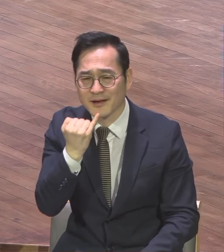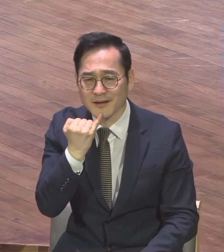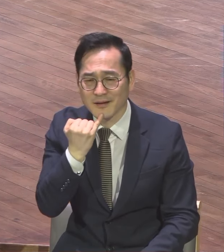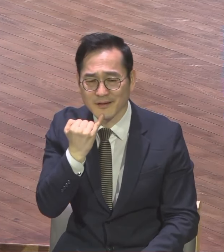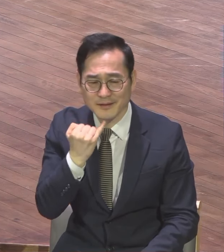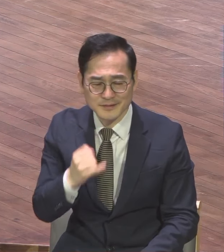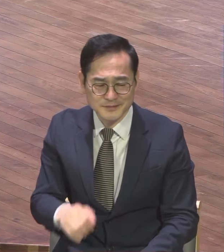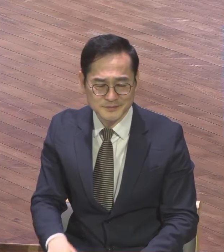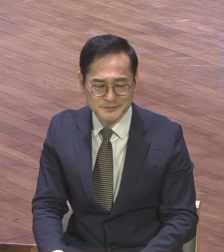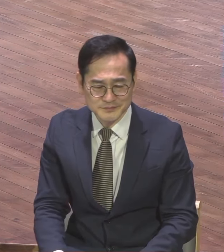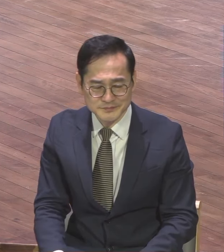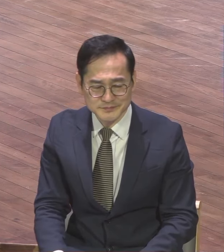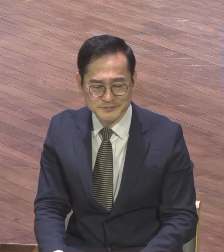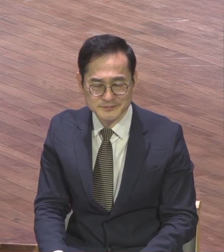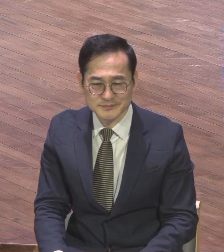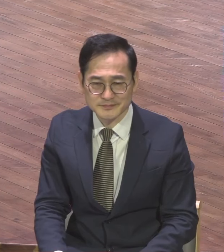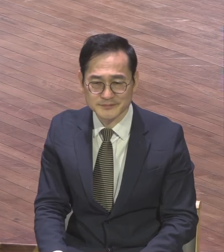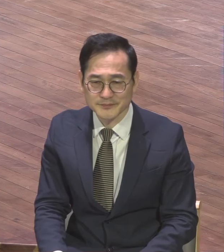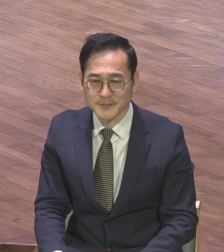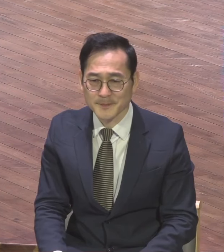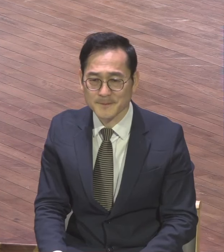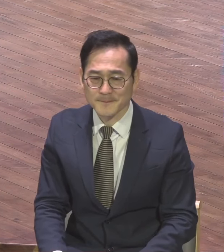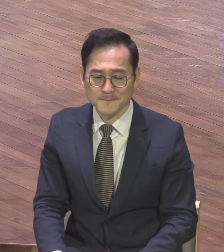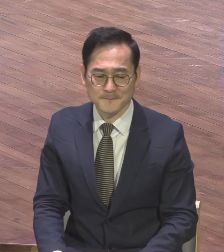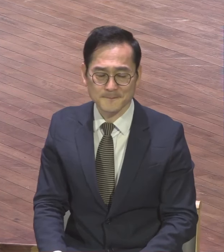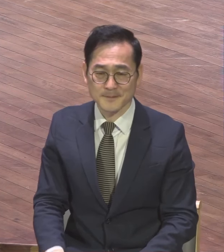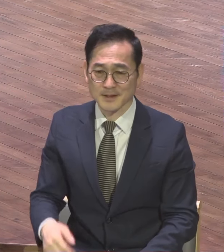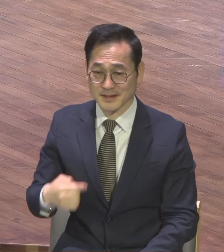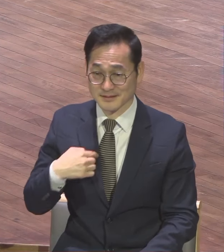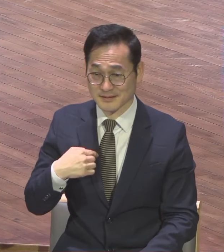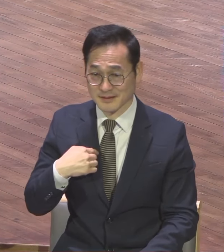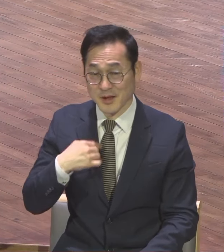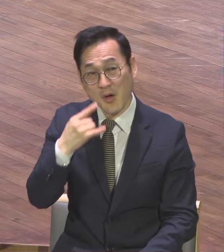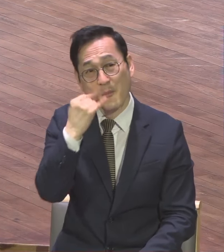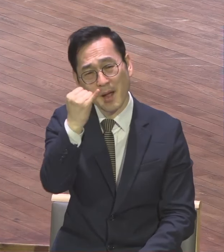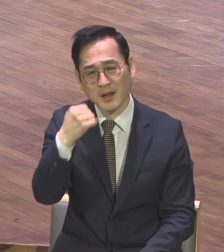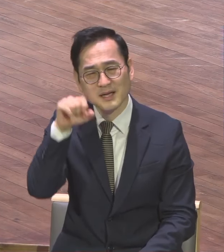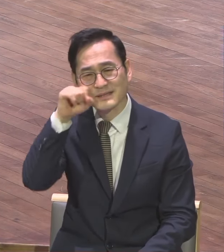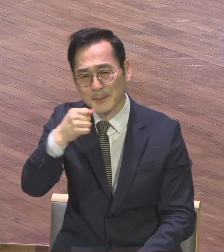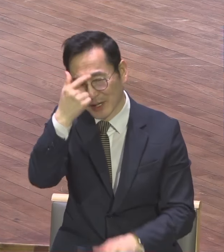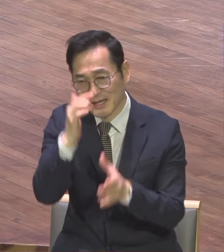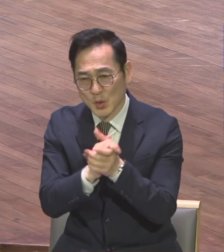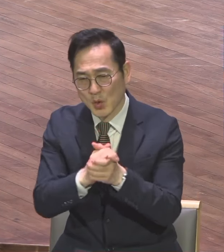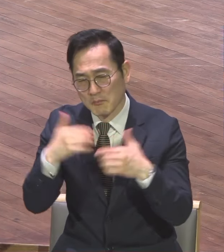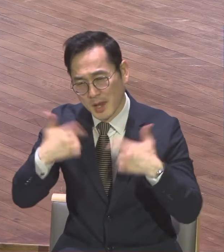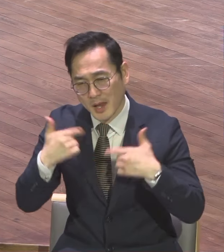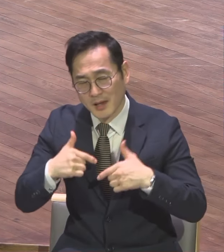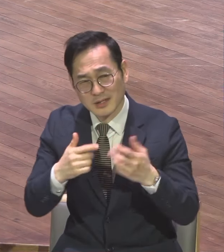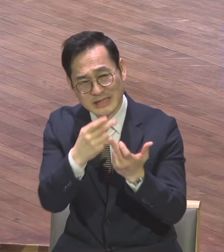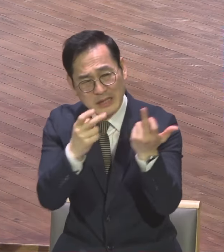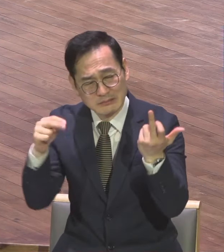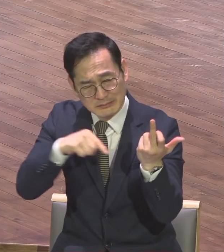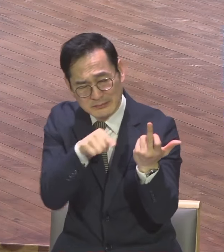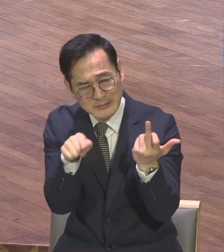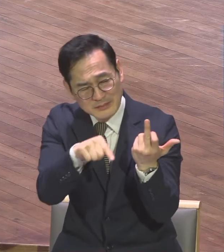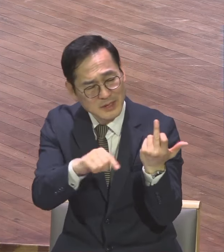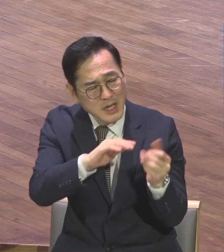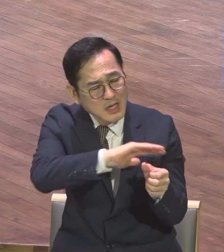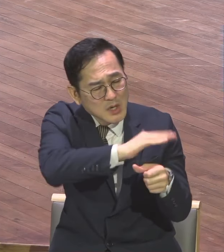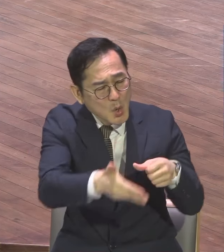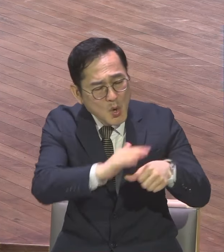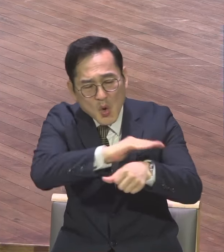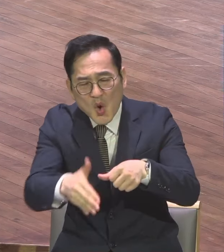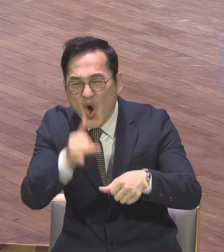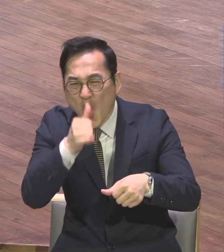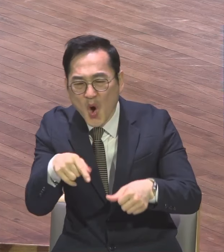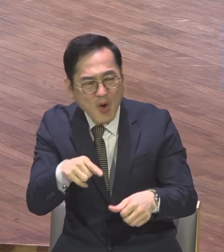수 없이 내가 갔는데 새벽 기도를 우리 어머니가 무서우니까 새벽에는 막 그 집이 그 산에 입은지라 공동묘지 거쳐서